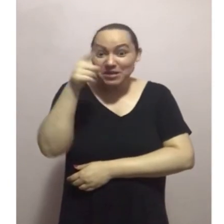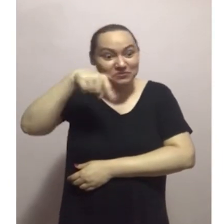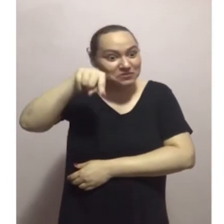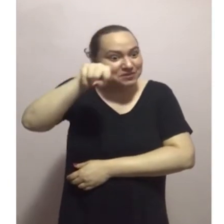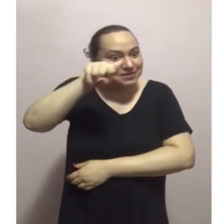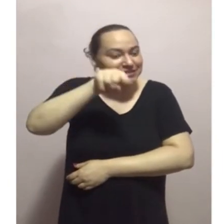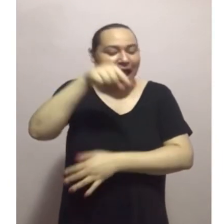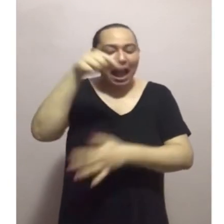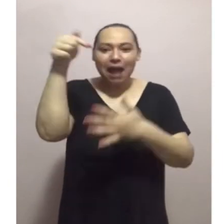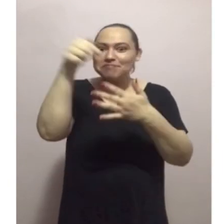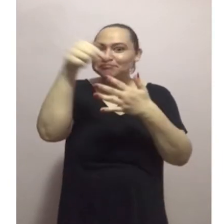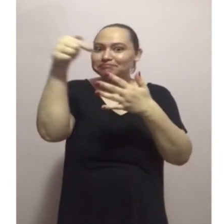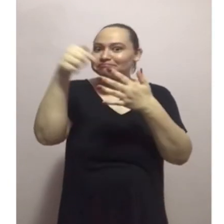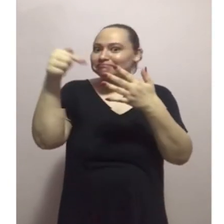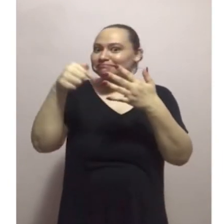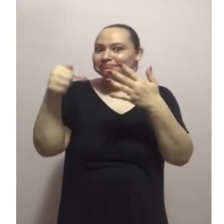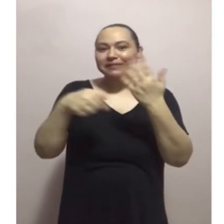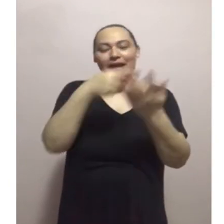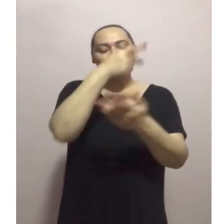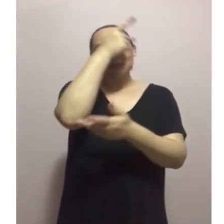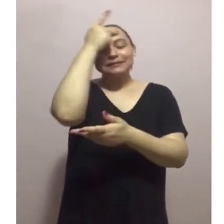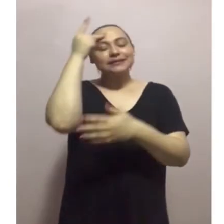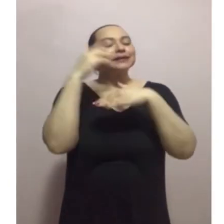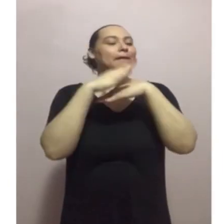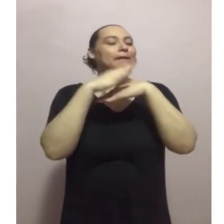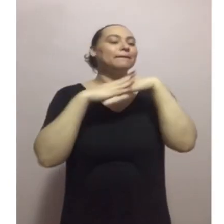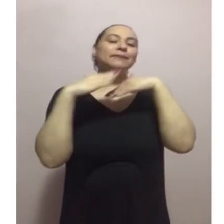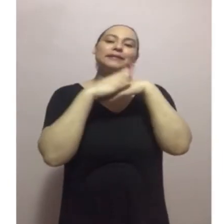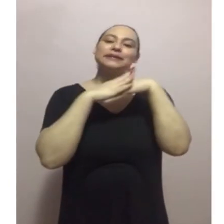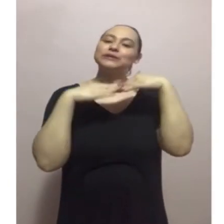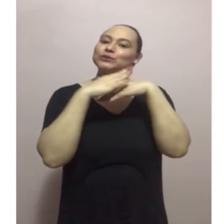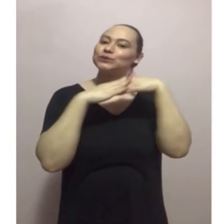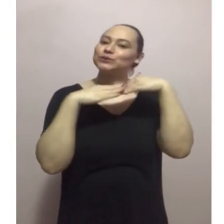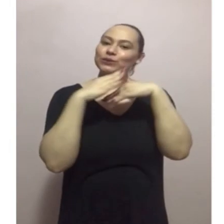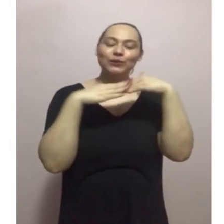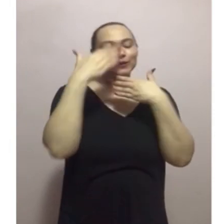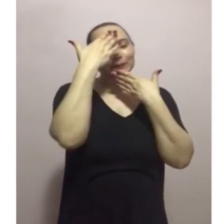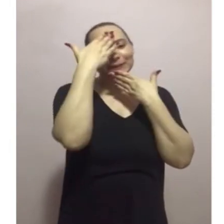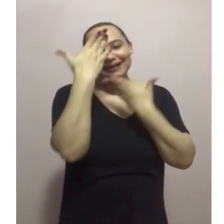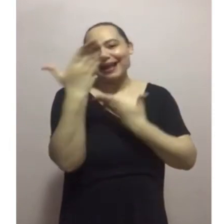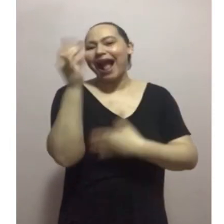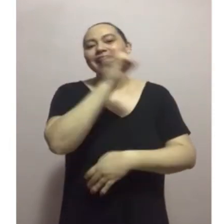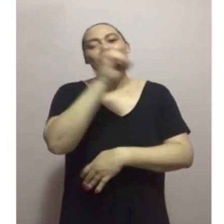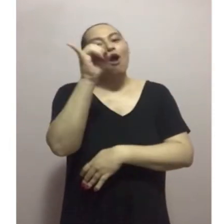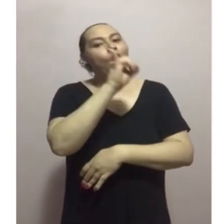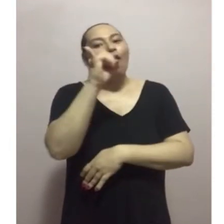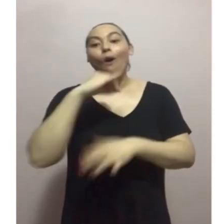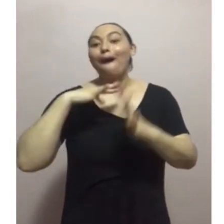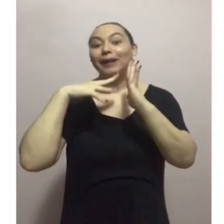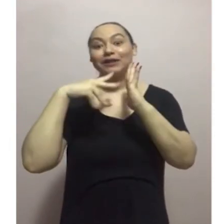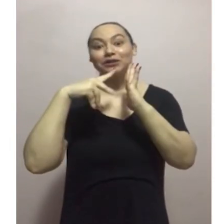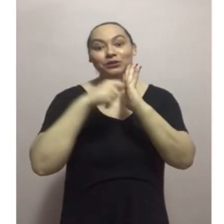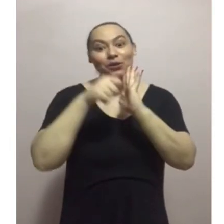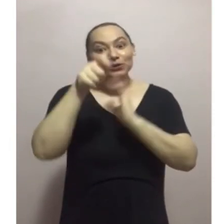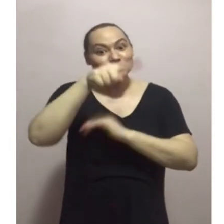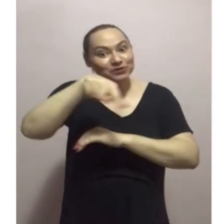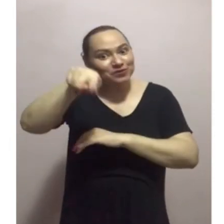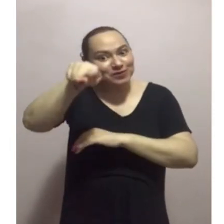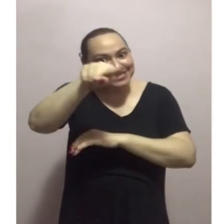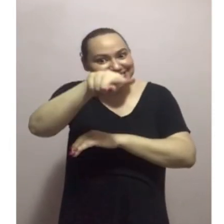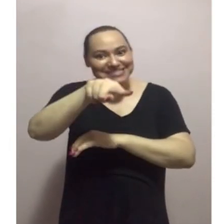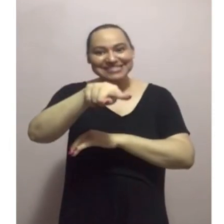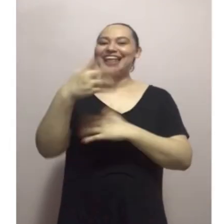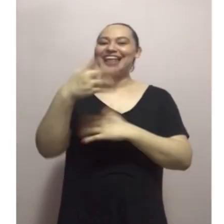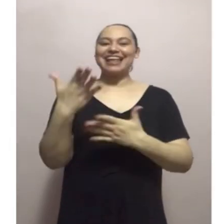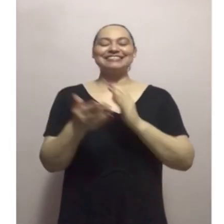aqui, Saraus entrando, muita gente maravilhosa. Kátia Latuf já deu oi Ei, aqui Kátia! também.